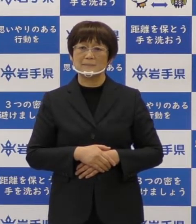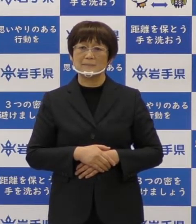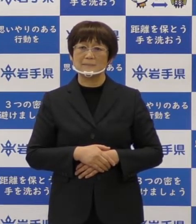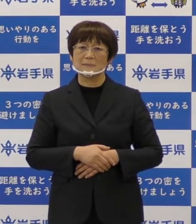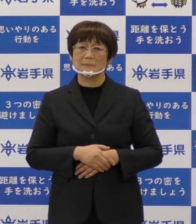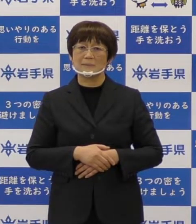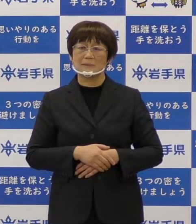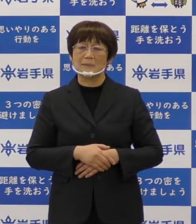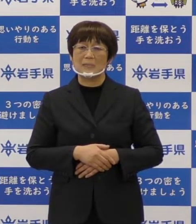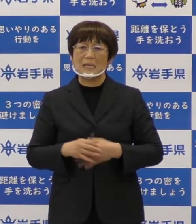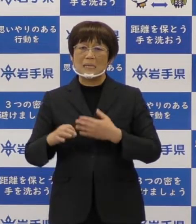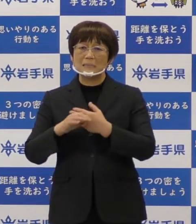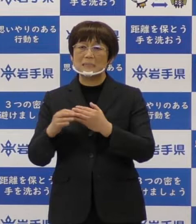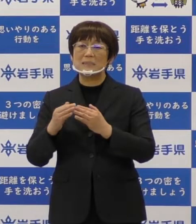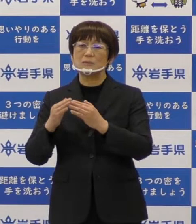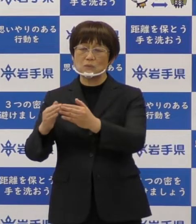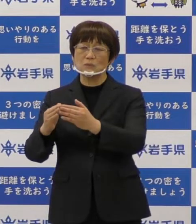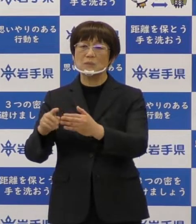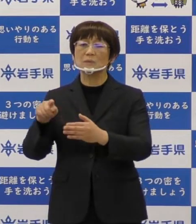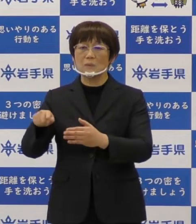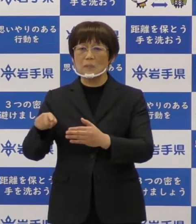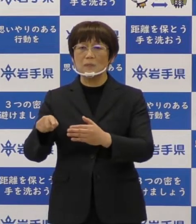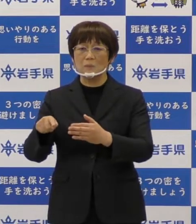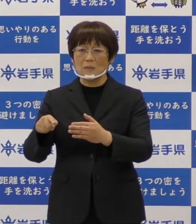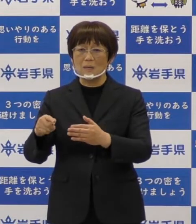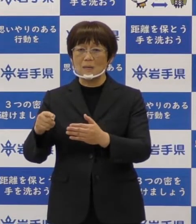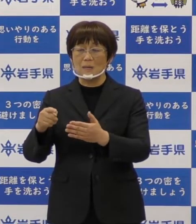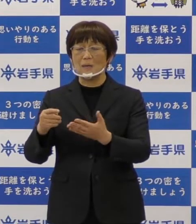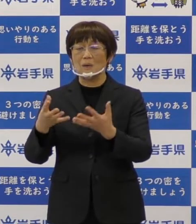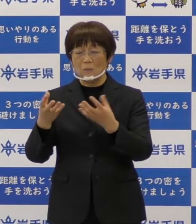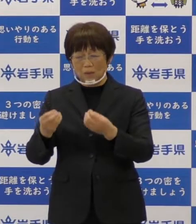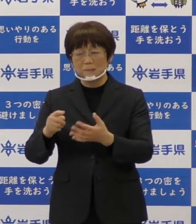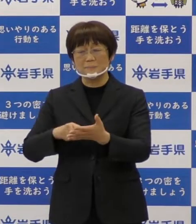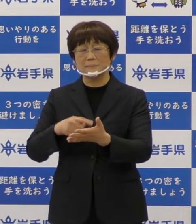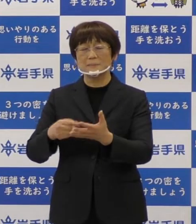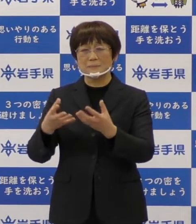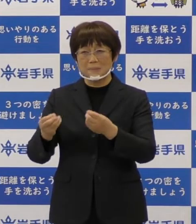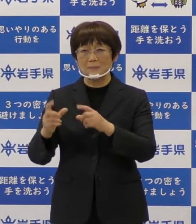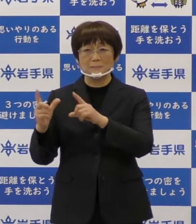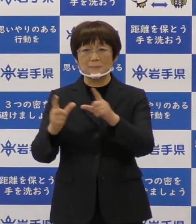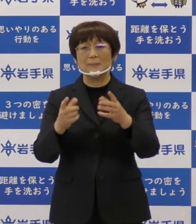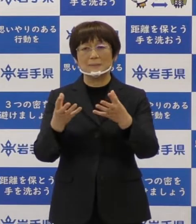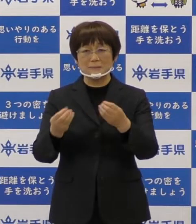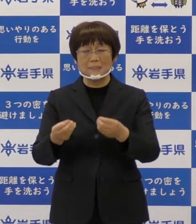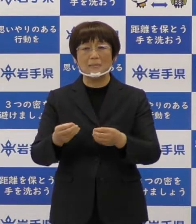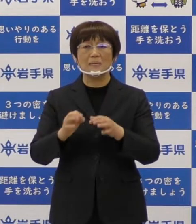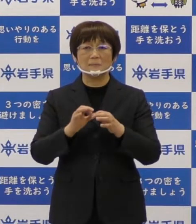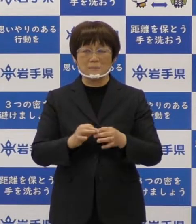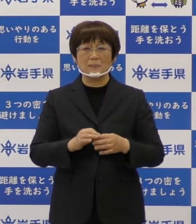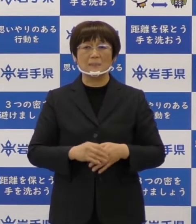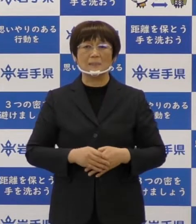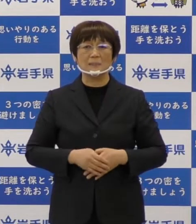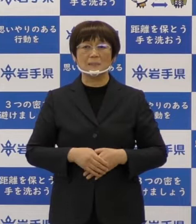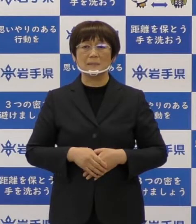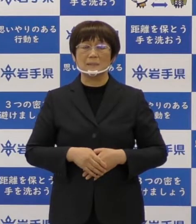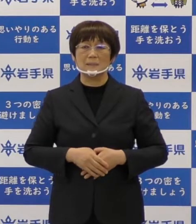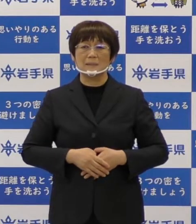住宅の提供は全て終わったっていうのをさっき発表しましたので、あのそ